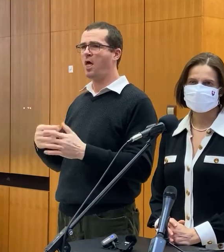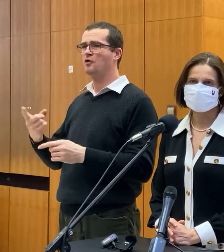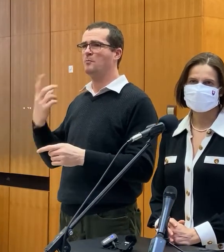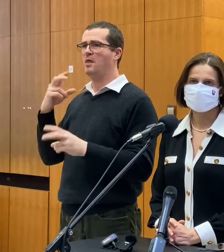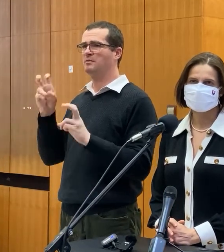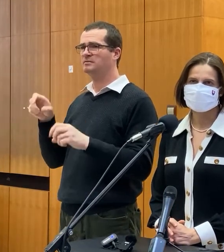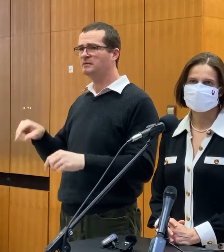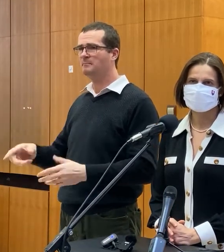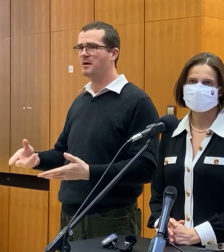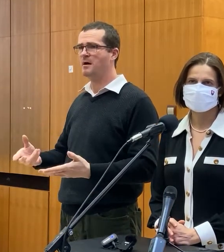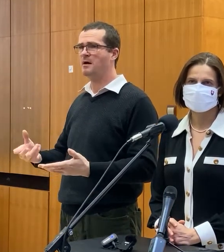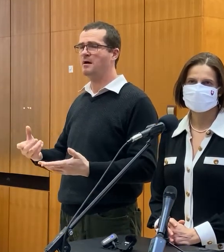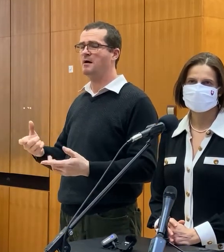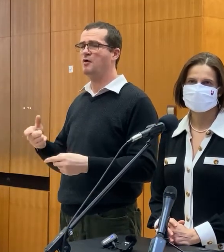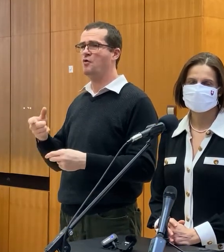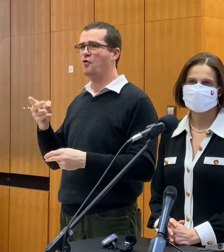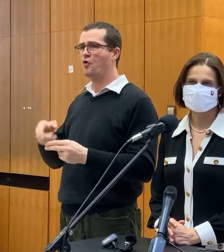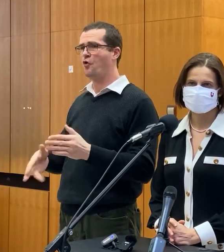Áno.